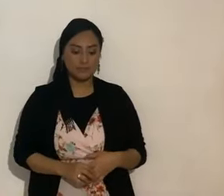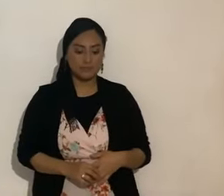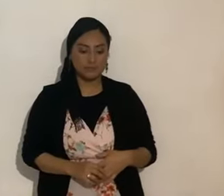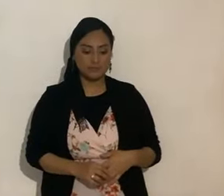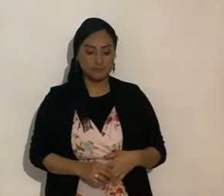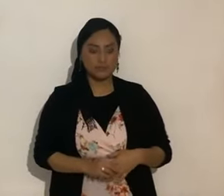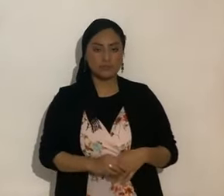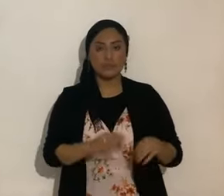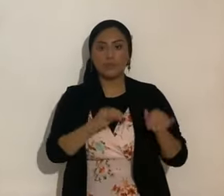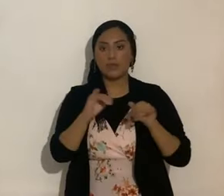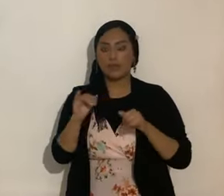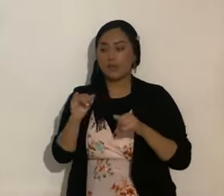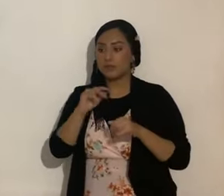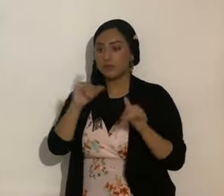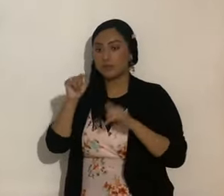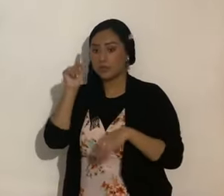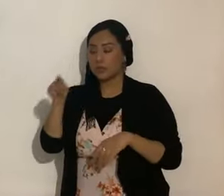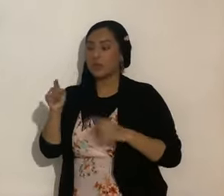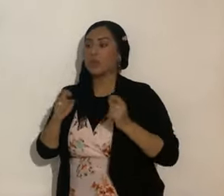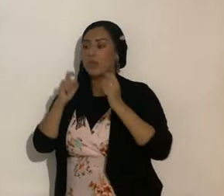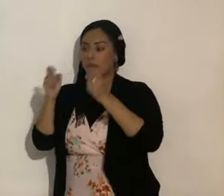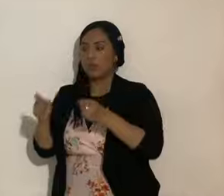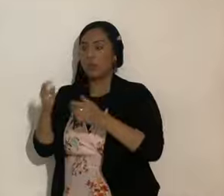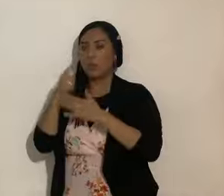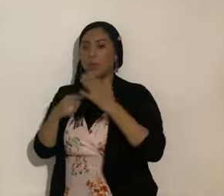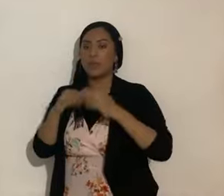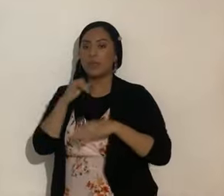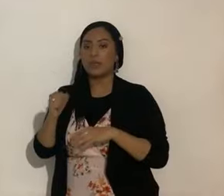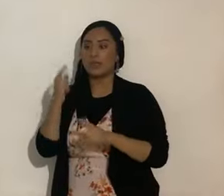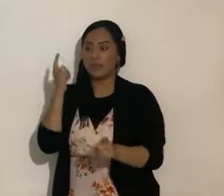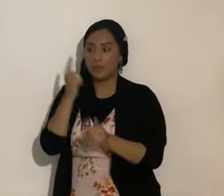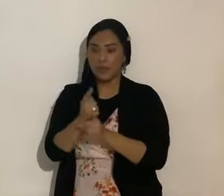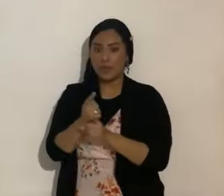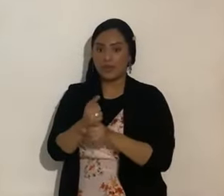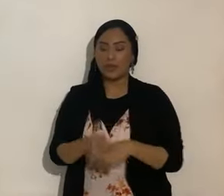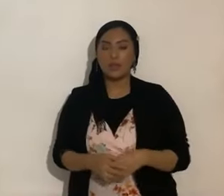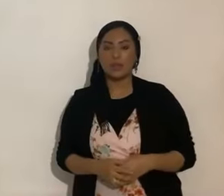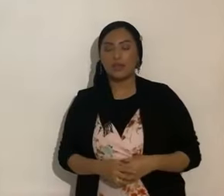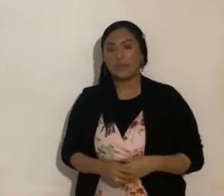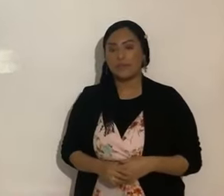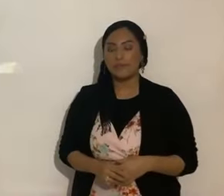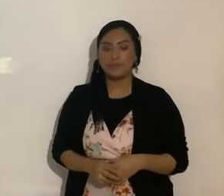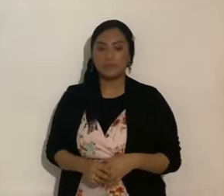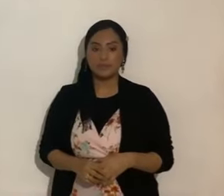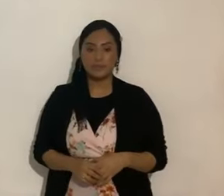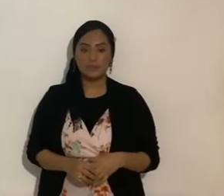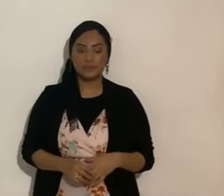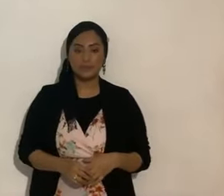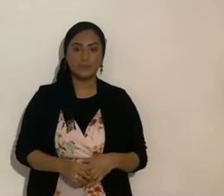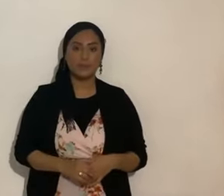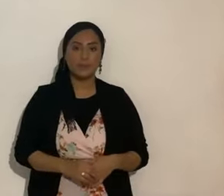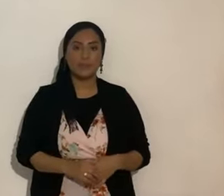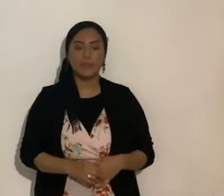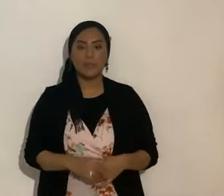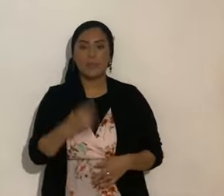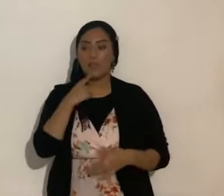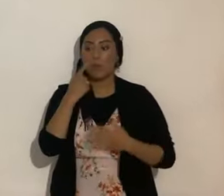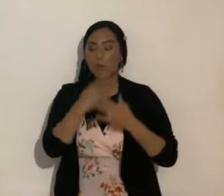les digo también a vosotros, iré a mi viña, os daré lo que sea justo. Ahí no dice un denario, dos denarios, tres, no dice lo que